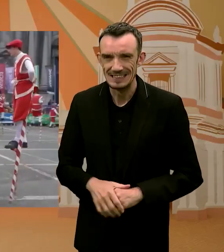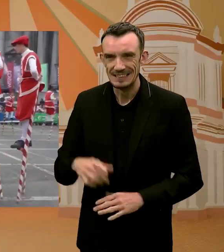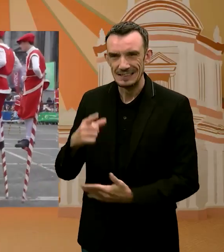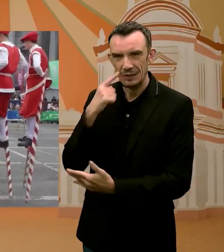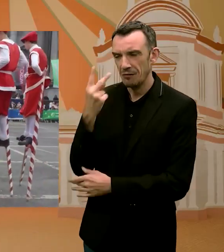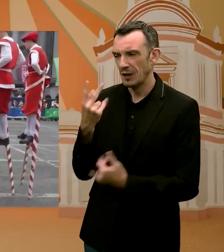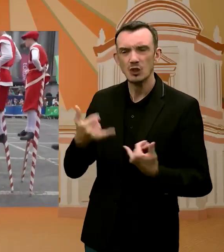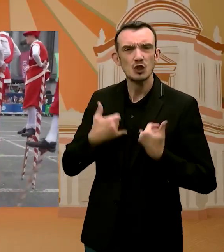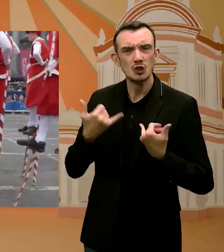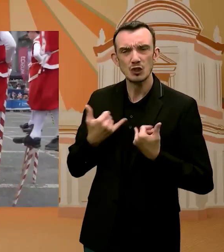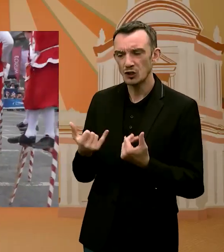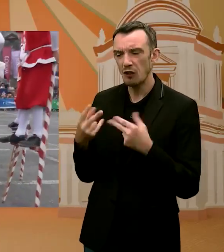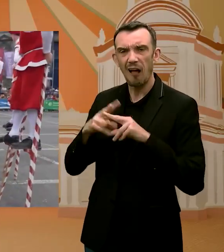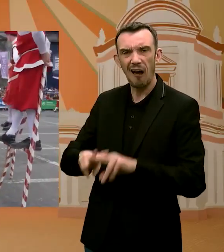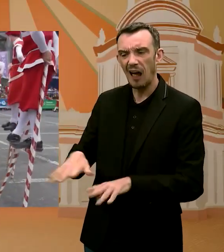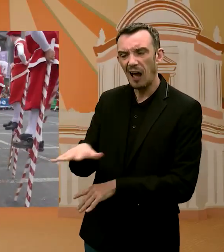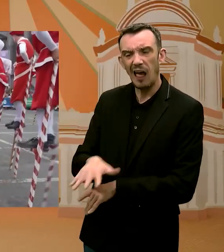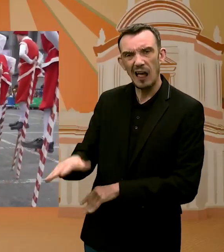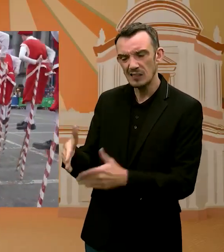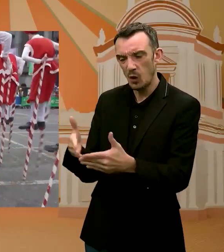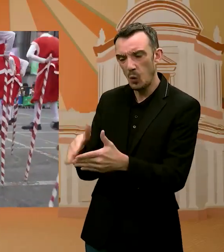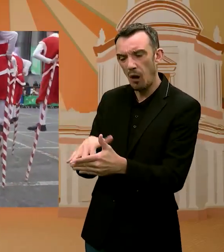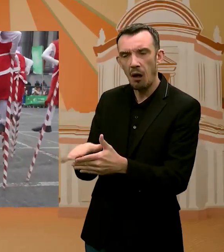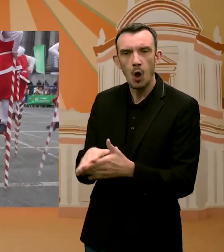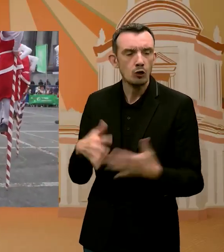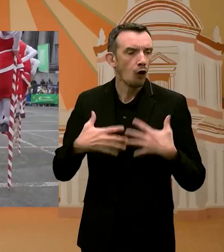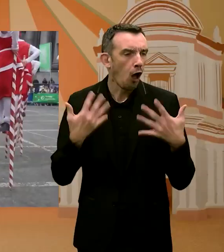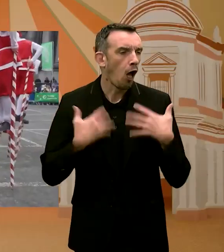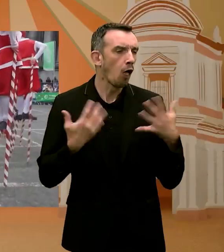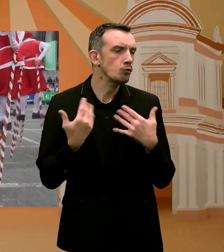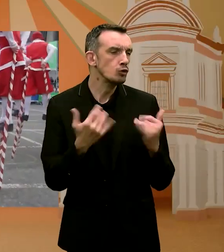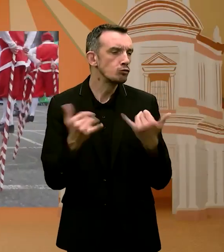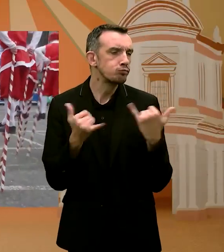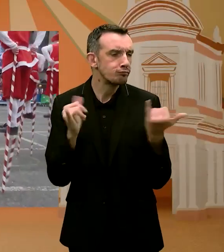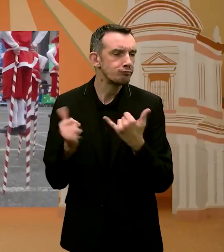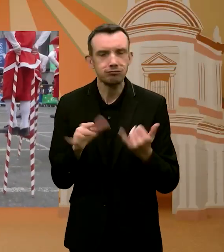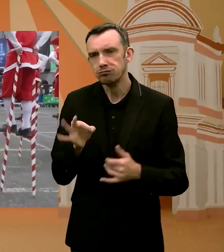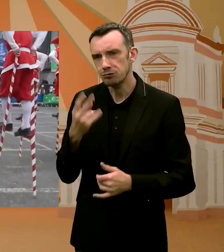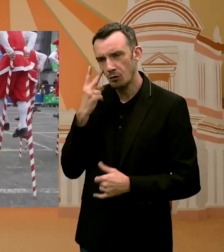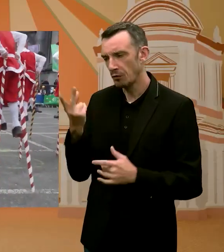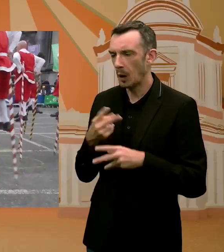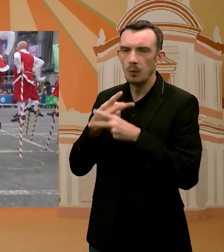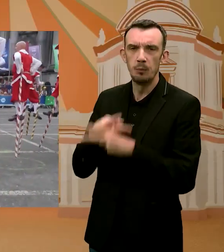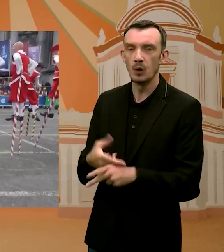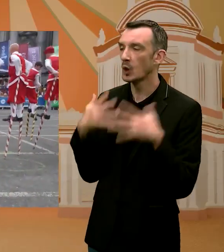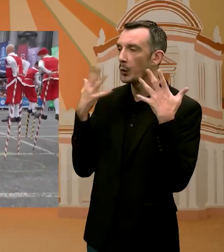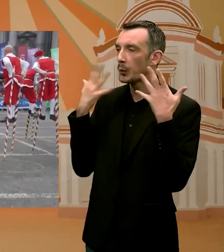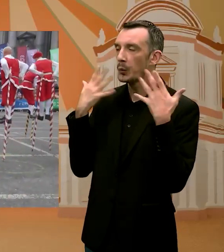la place. Ils s'amusent. Qui vont faire ça entre eux. Oui, voilà. On souffle quelques instants. Hein. Le combat a démarré